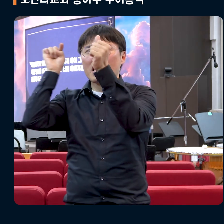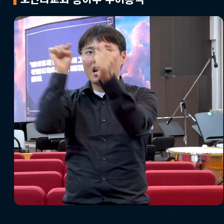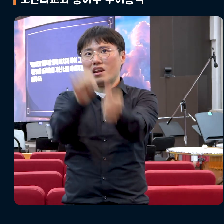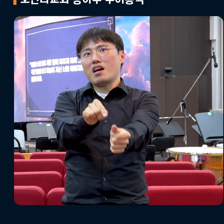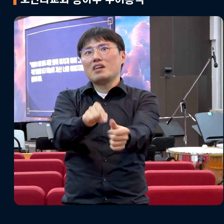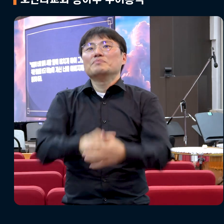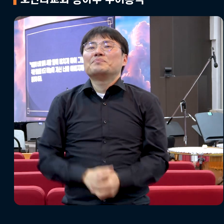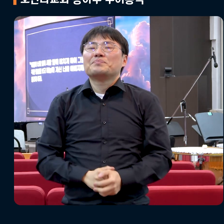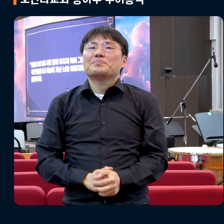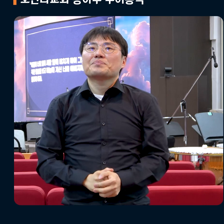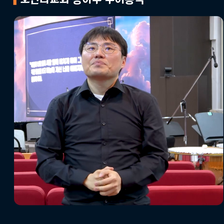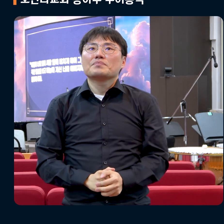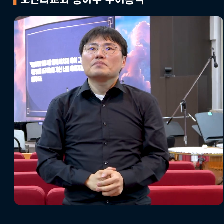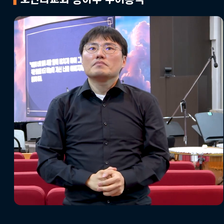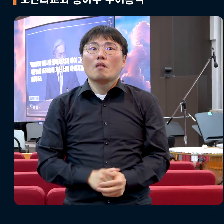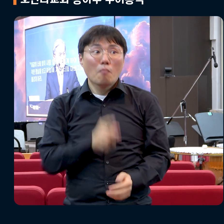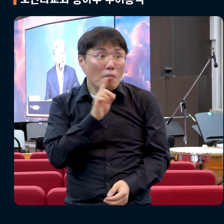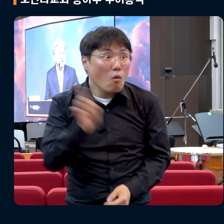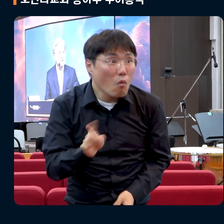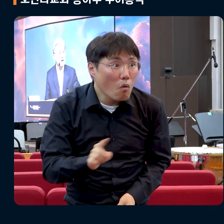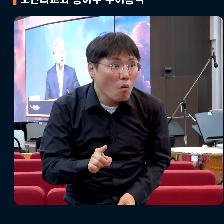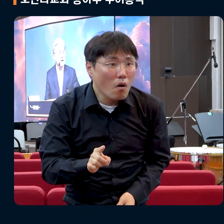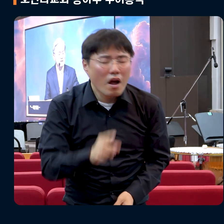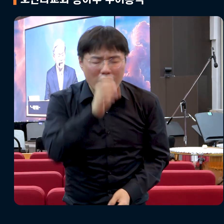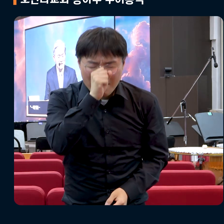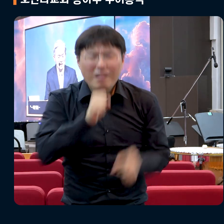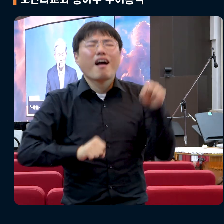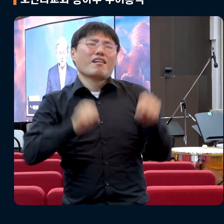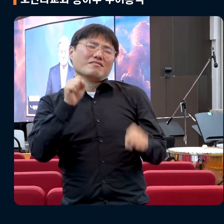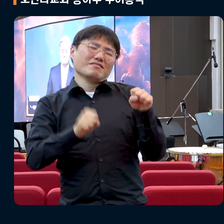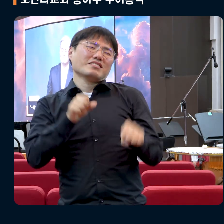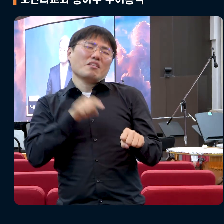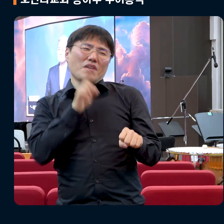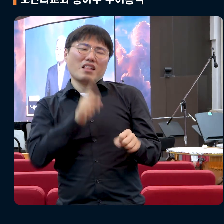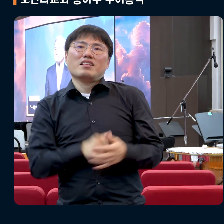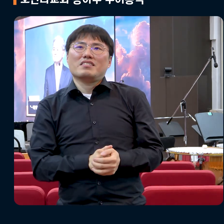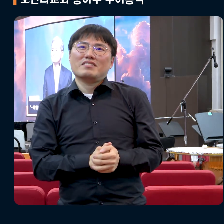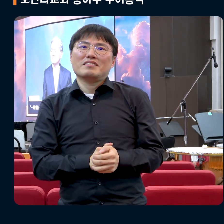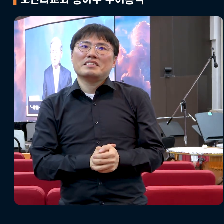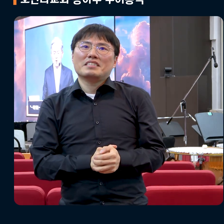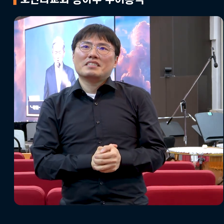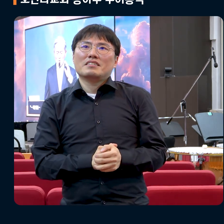아버지께 영광을 돌리게 하라. 뭐라고요? 착한 행실입니다.